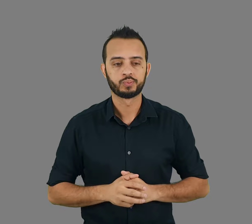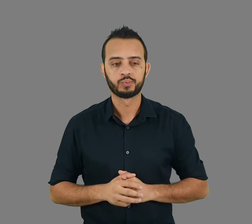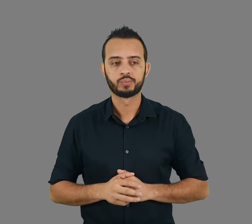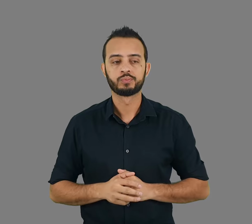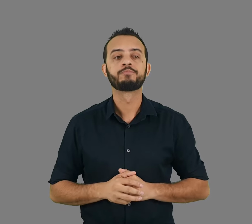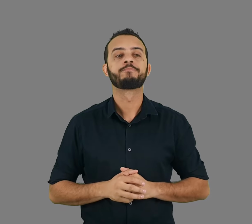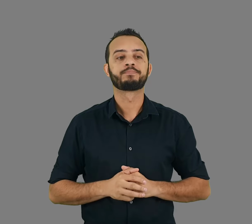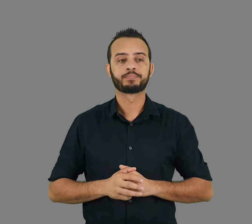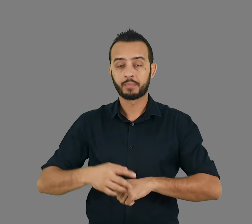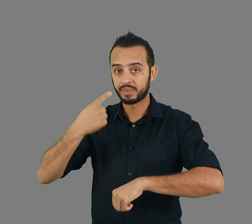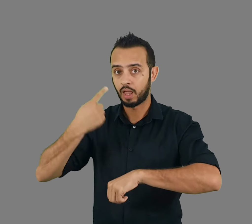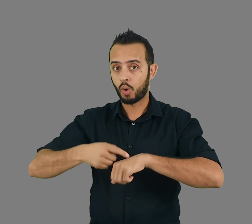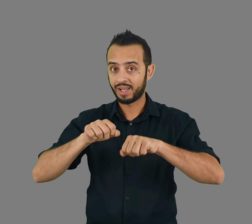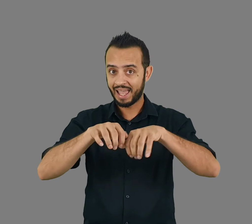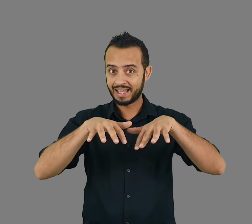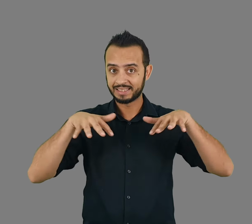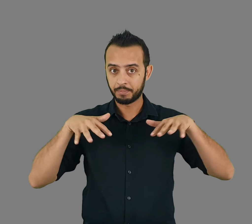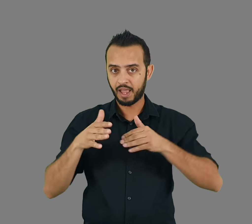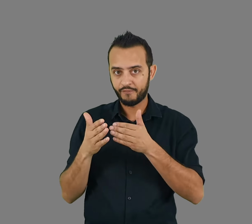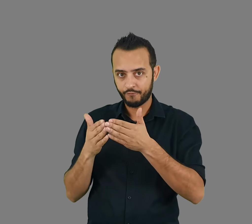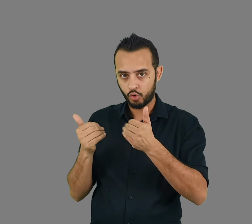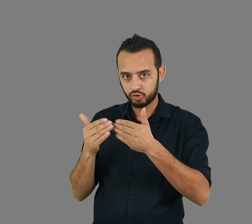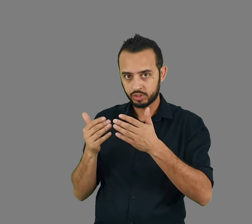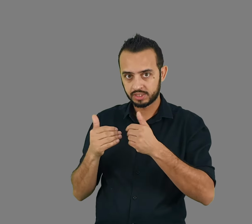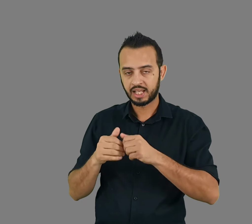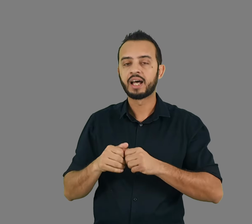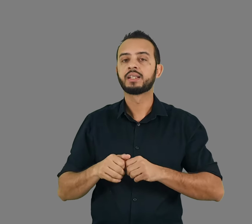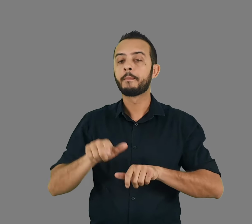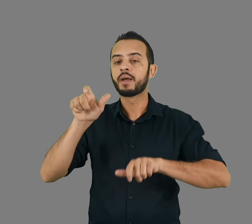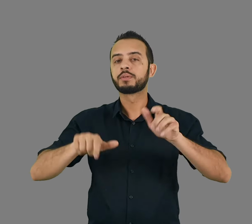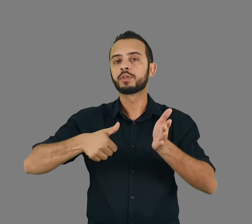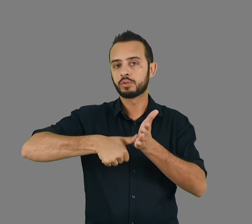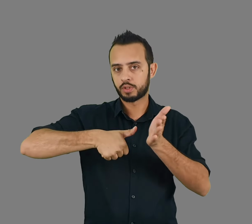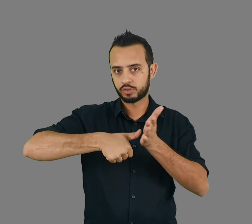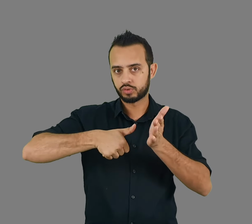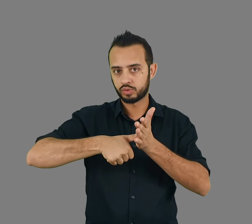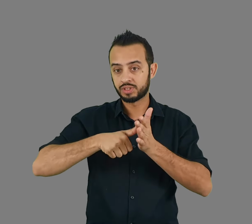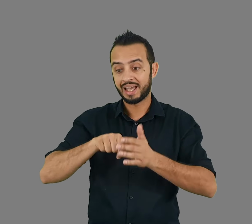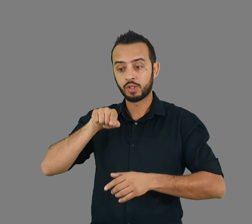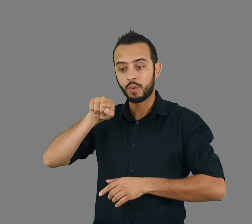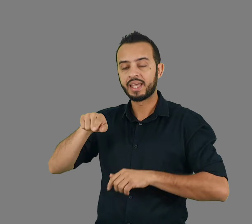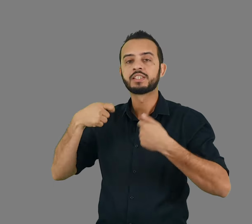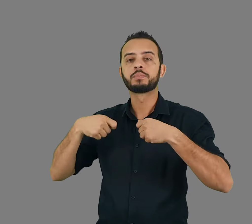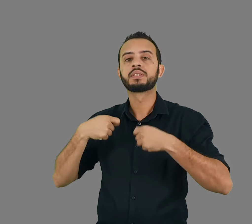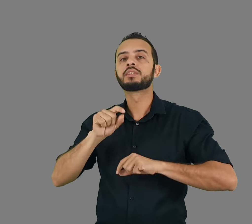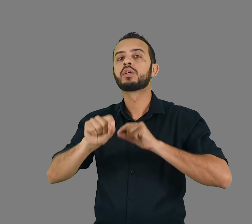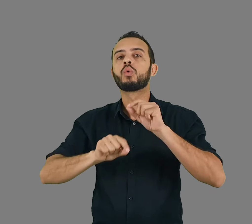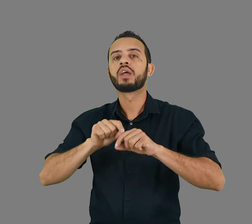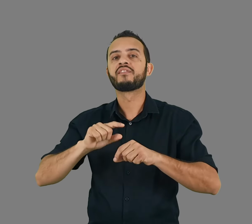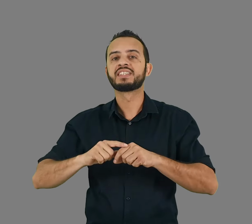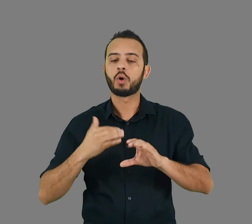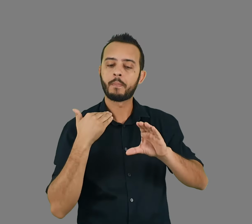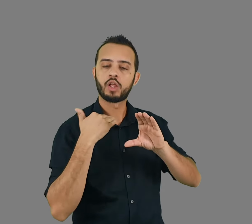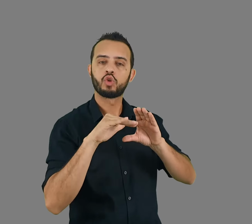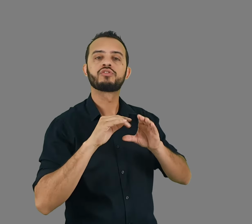Quando a Assembleia Geral for solicitada pelos associados, esses deverão encaminhar uma notificação extrajudicial